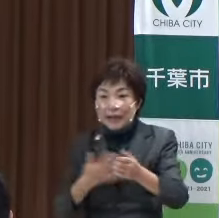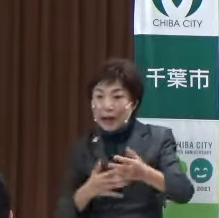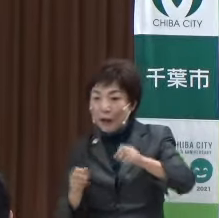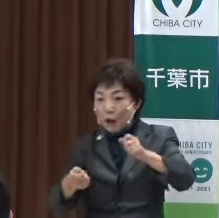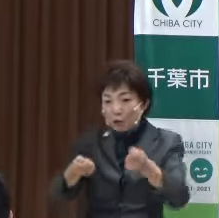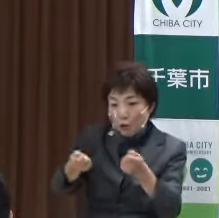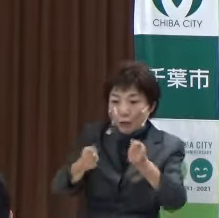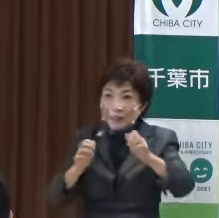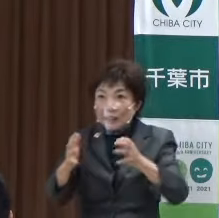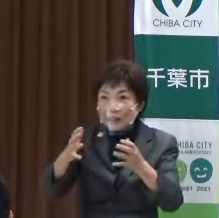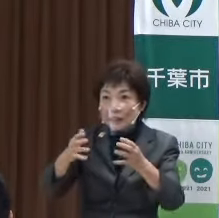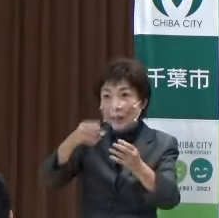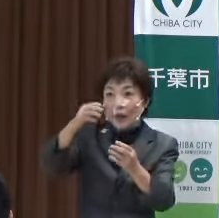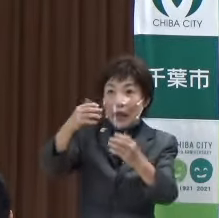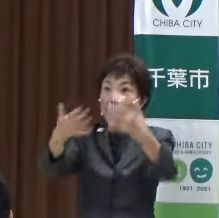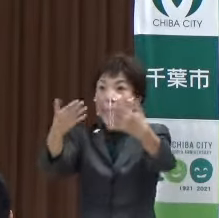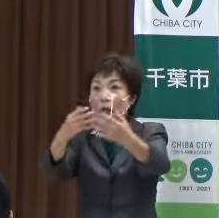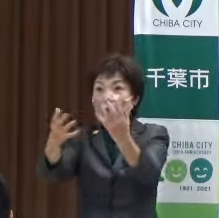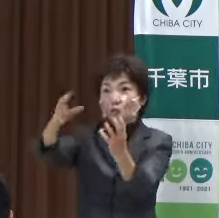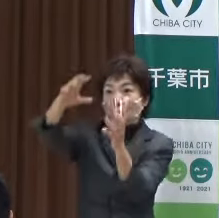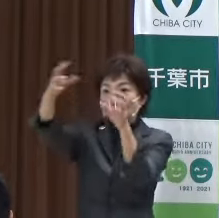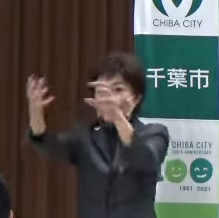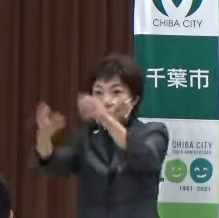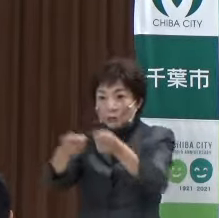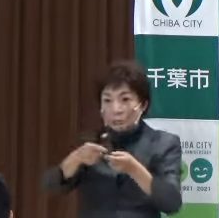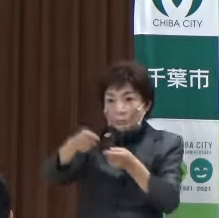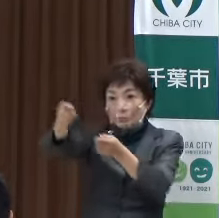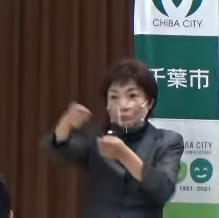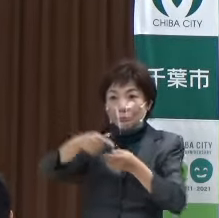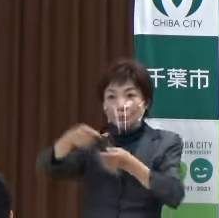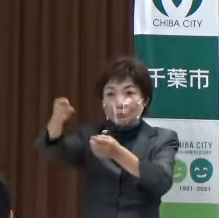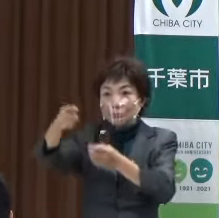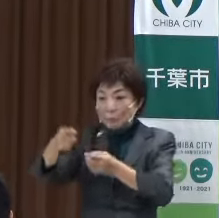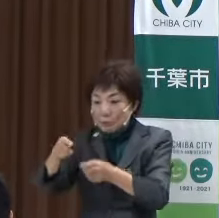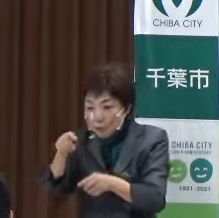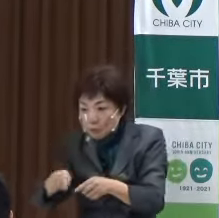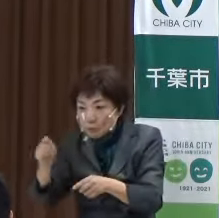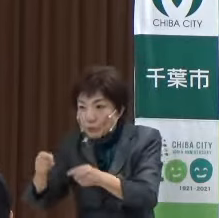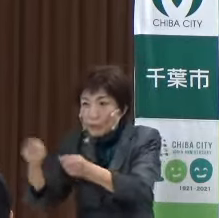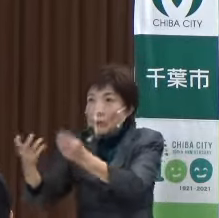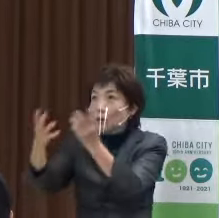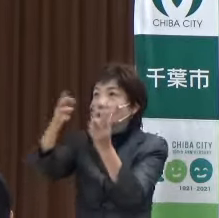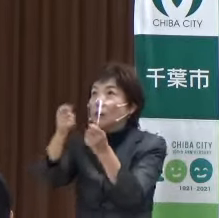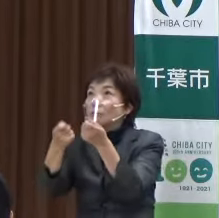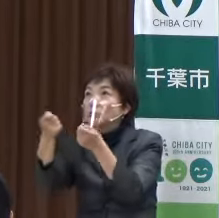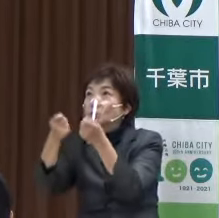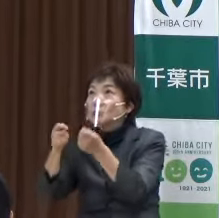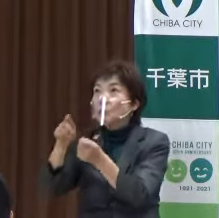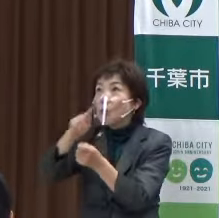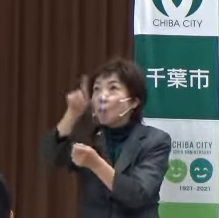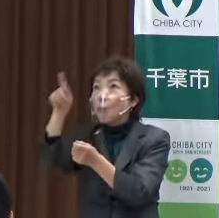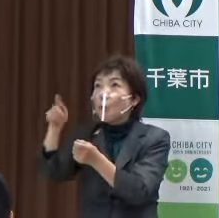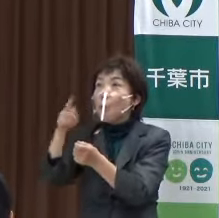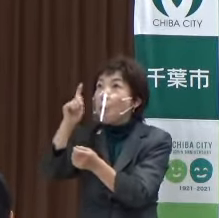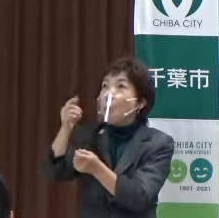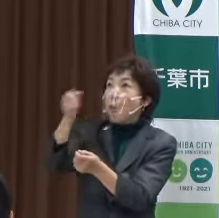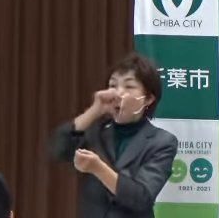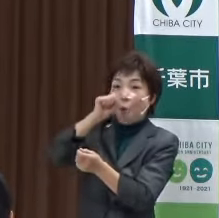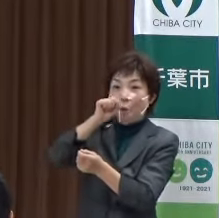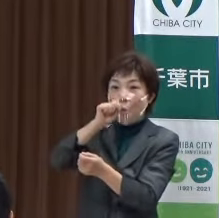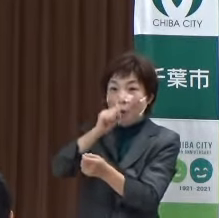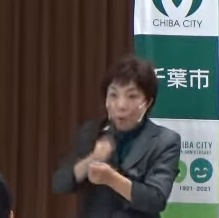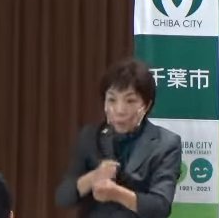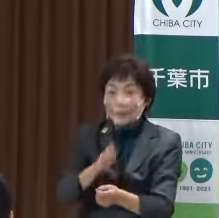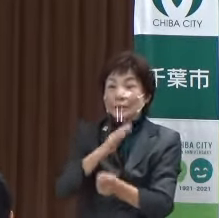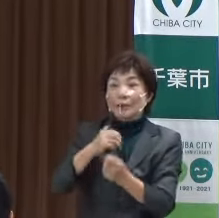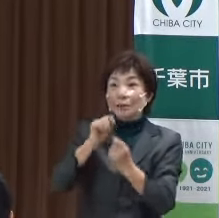の動きによって絵画が動く仕掛け、空中映像を操作することで絵画の見どころが見られるなど、非接触で